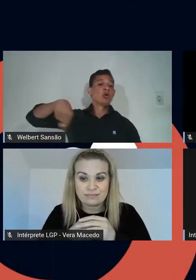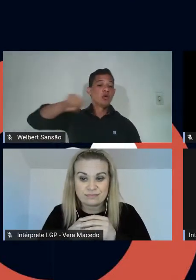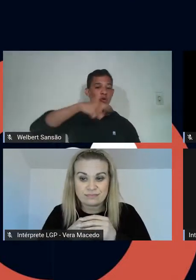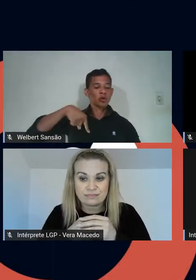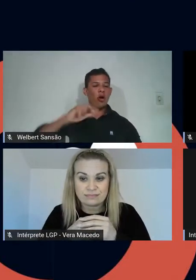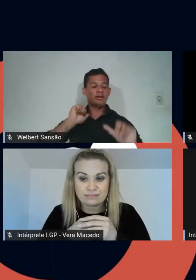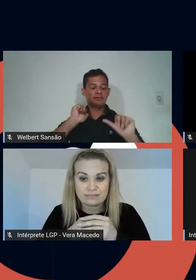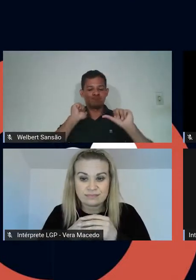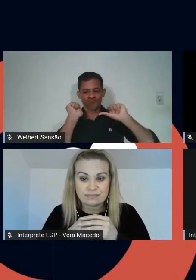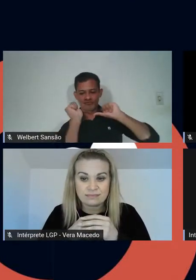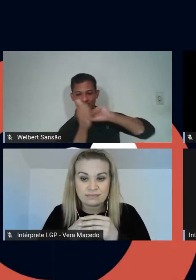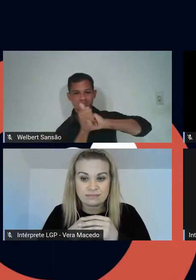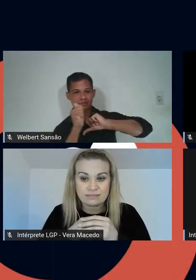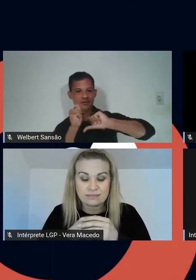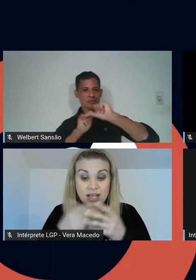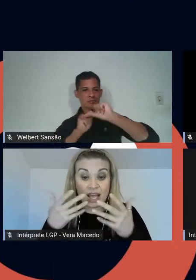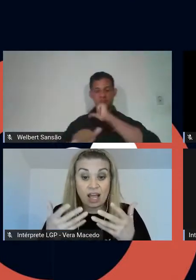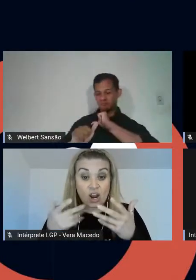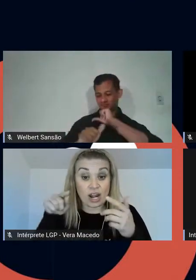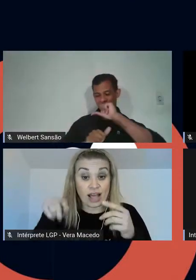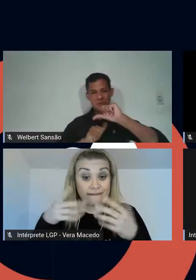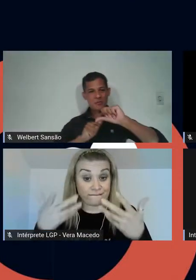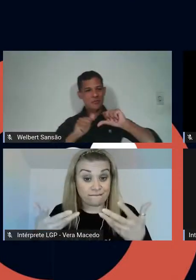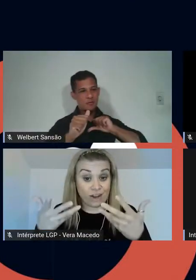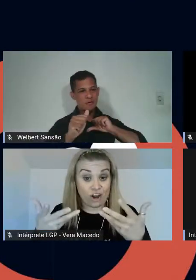olhar. E agora, neste